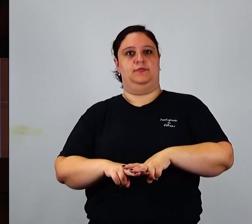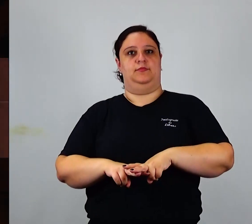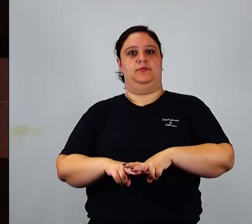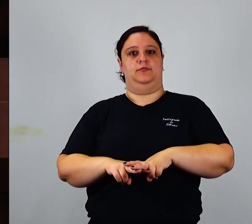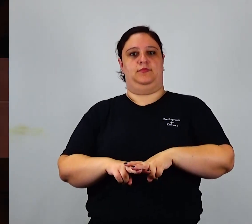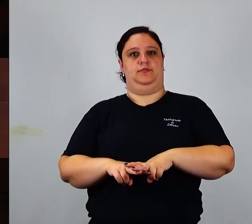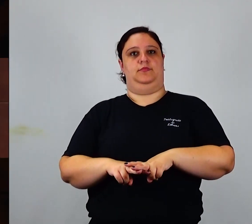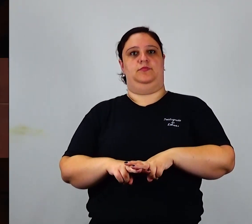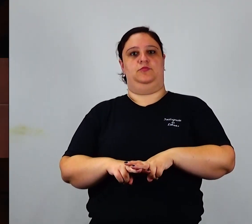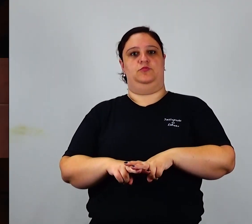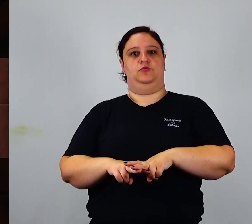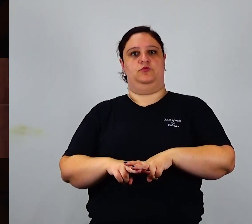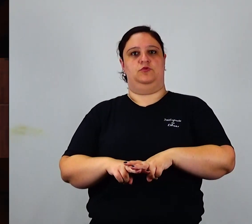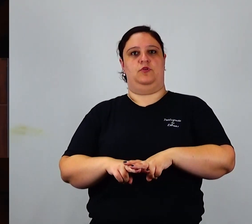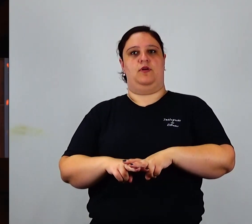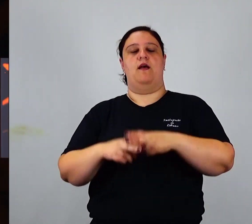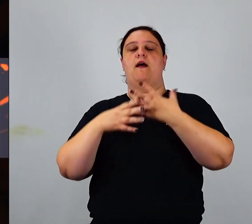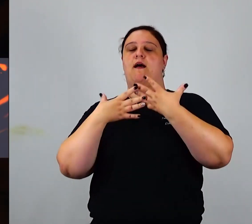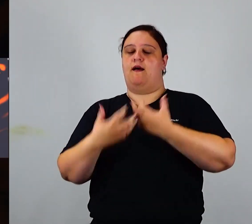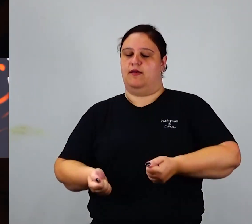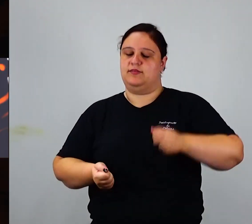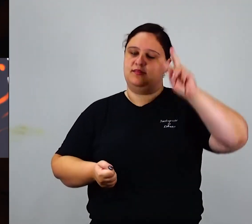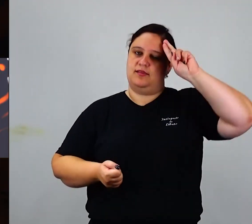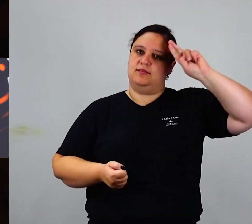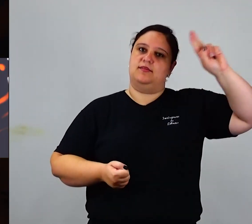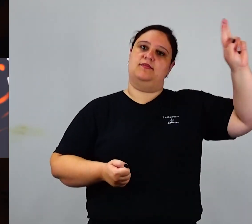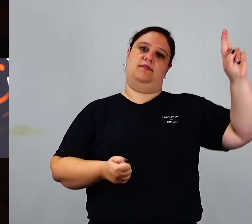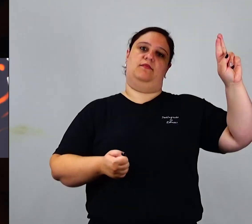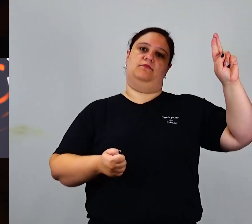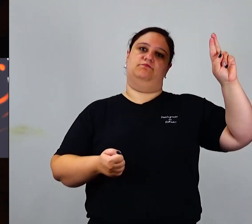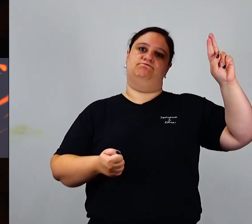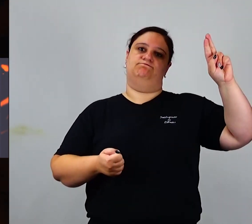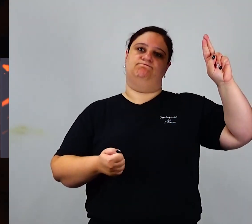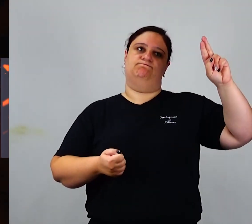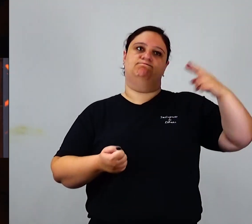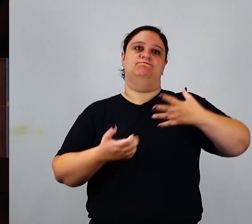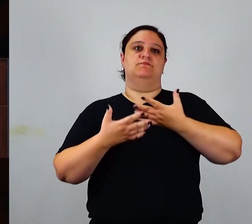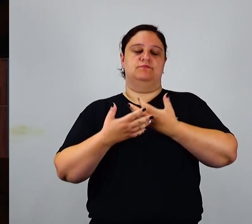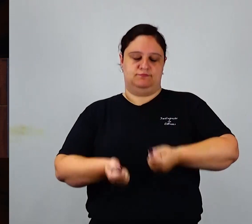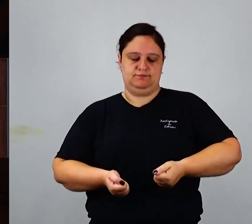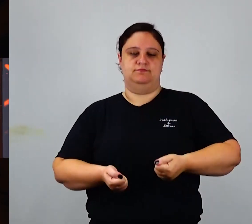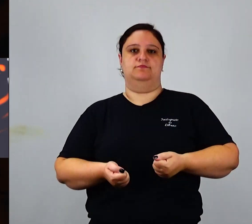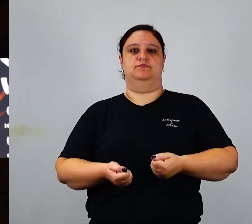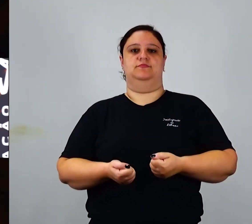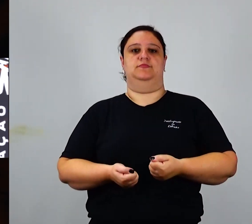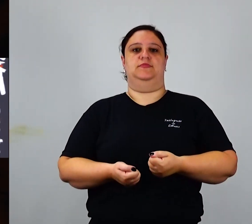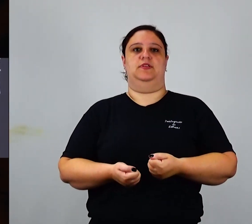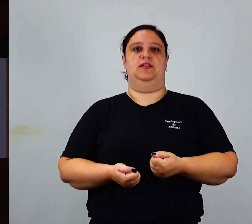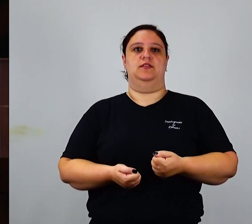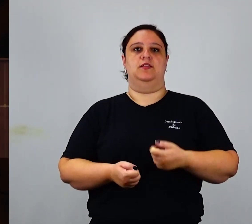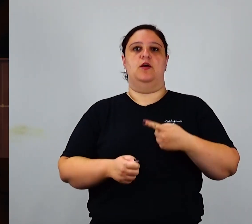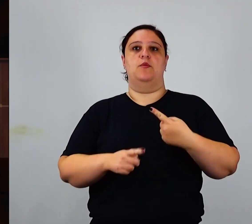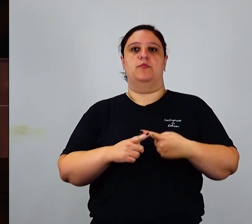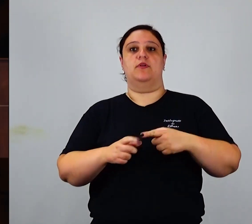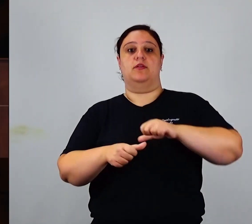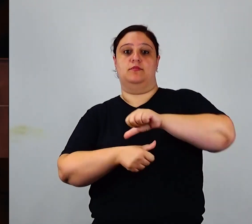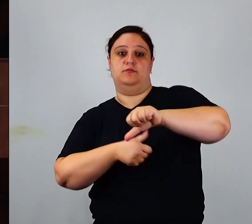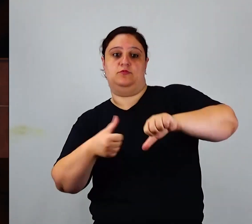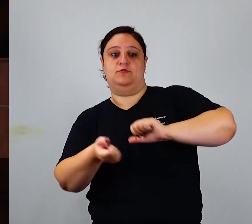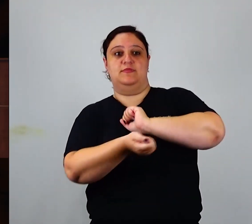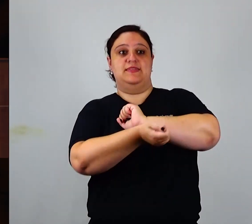daqueles que se rendem ao Senhor, sabendo que são escravos,